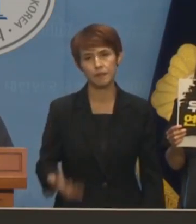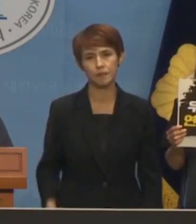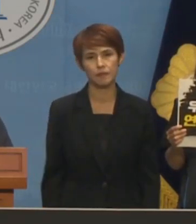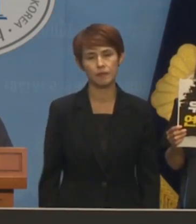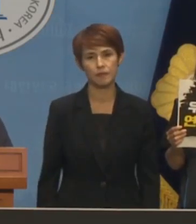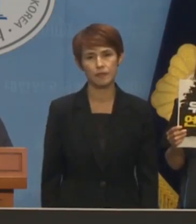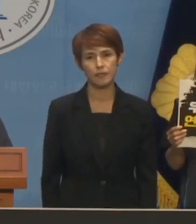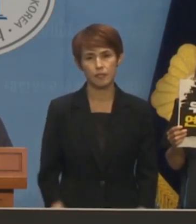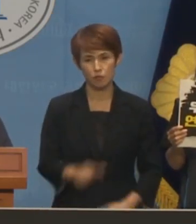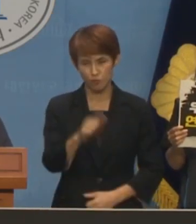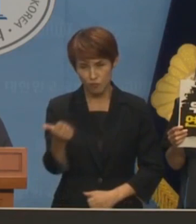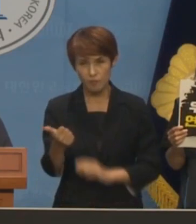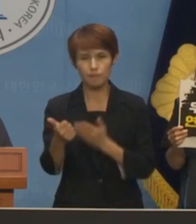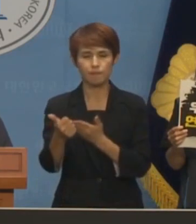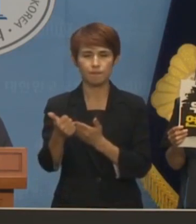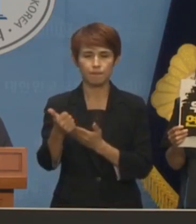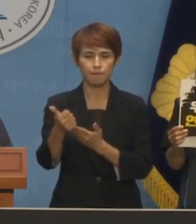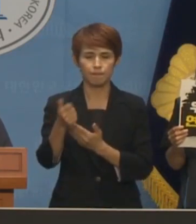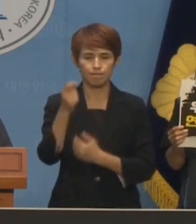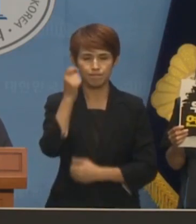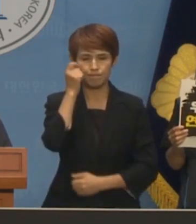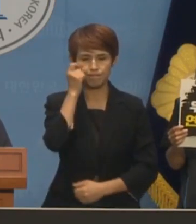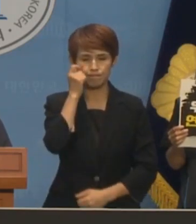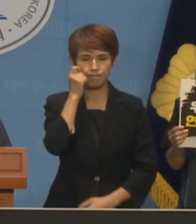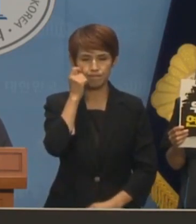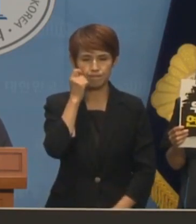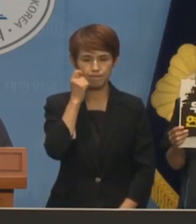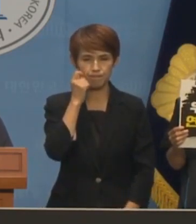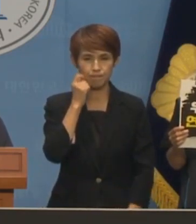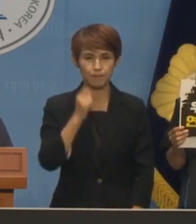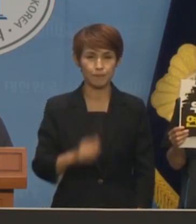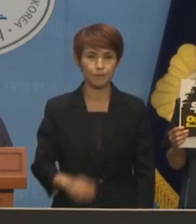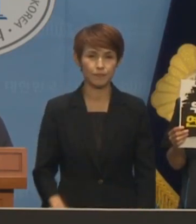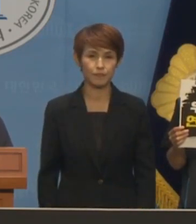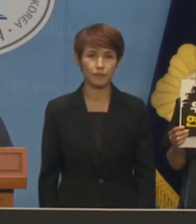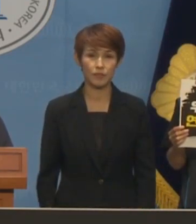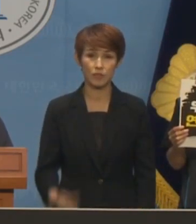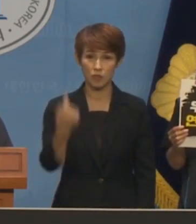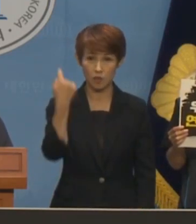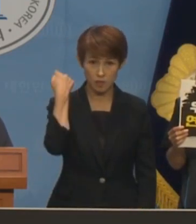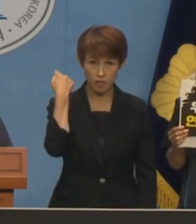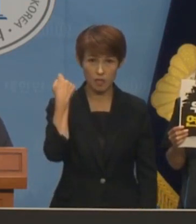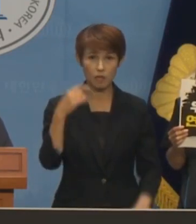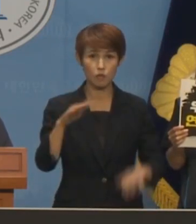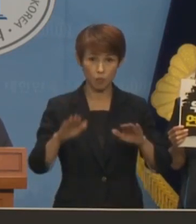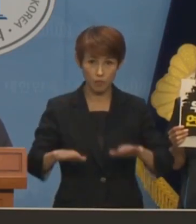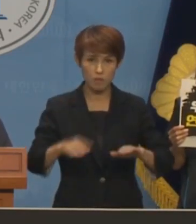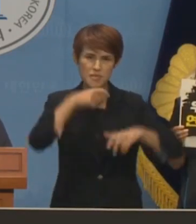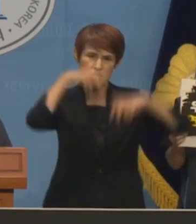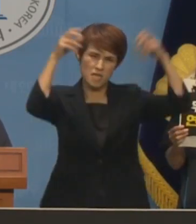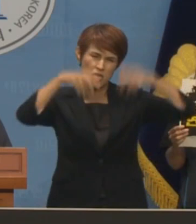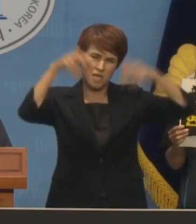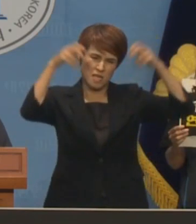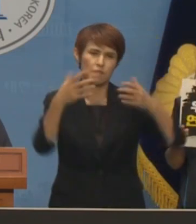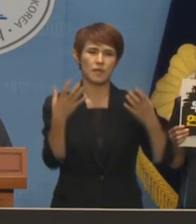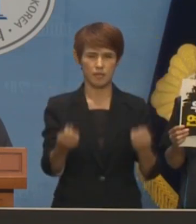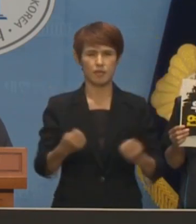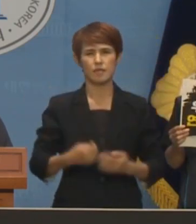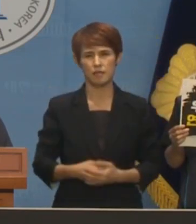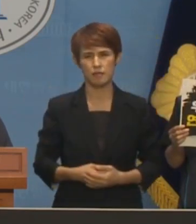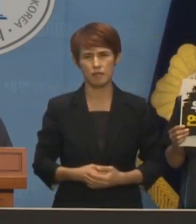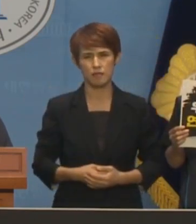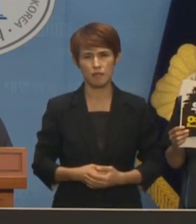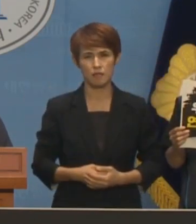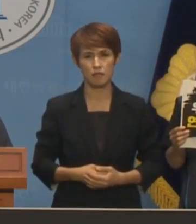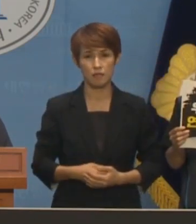고인의 명복을 빕니다 어제도 오늘도 비가 많이 내렸습니다 기 위기로 인해 집중 후가 내리고 그 때문에